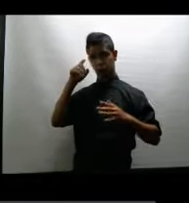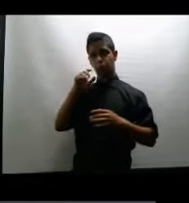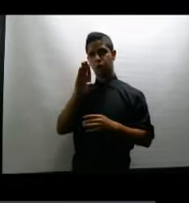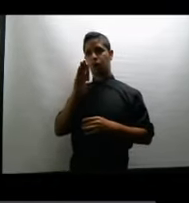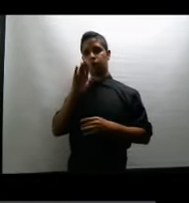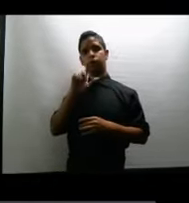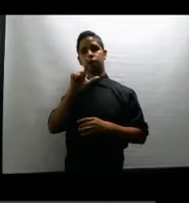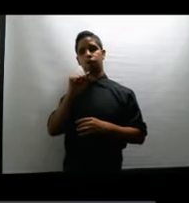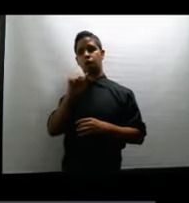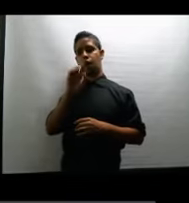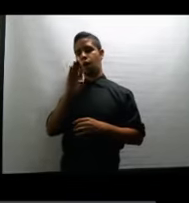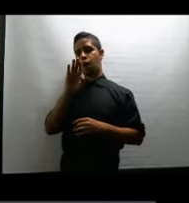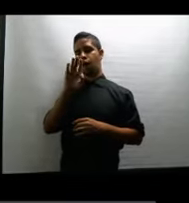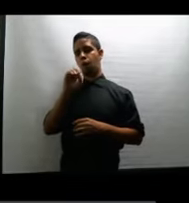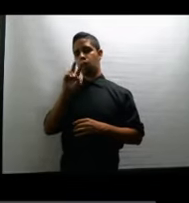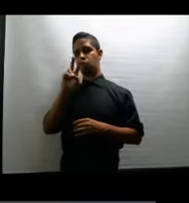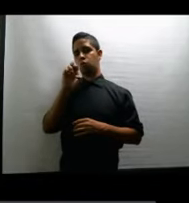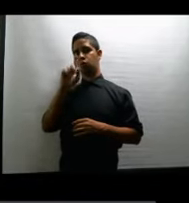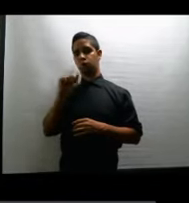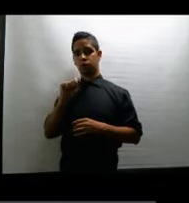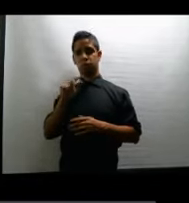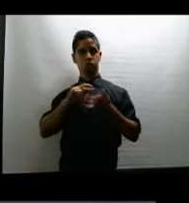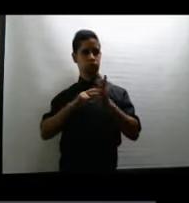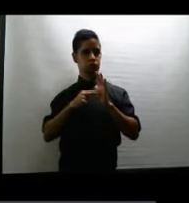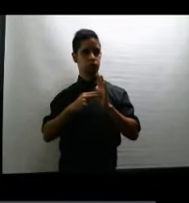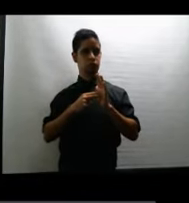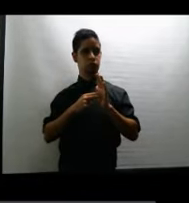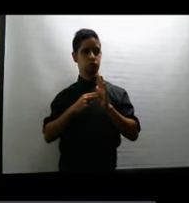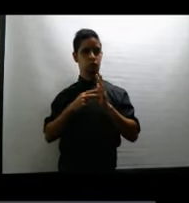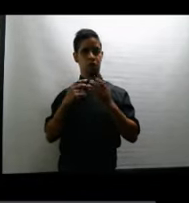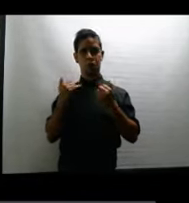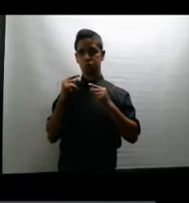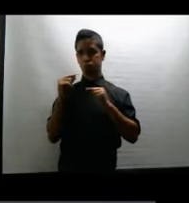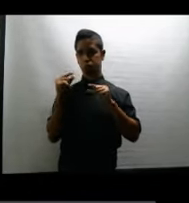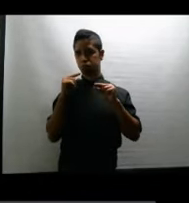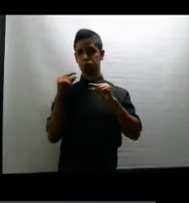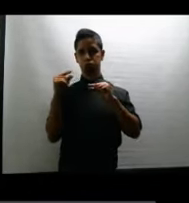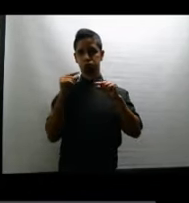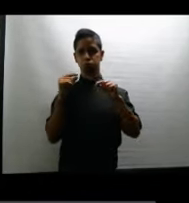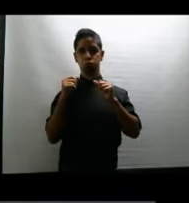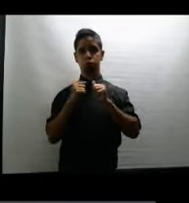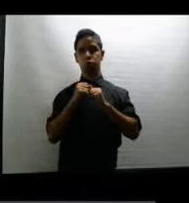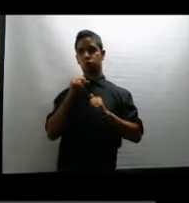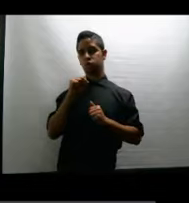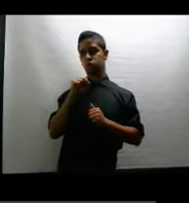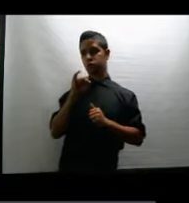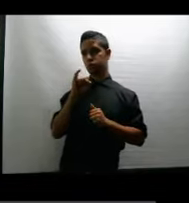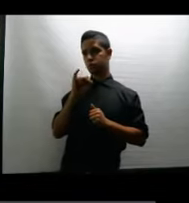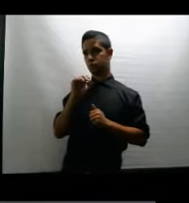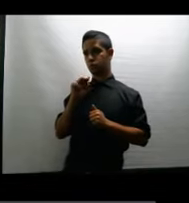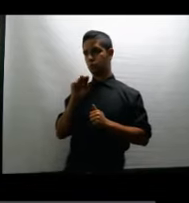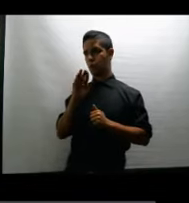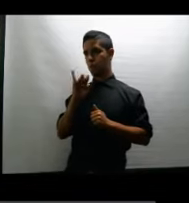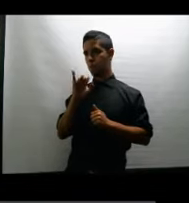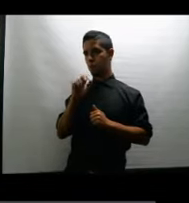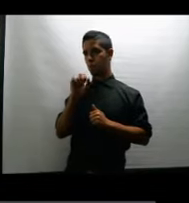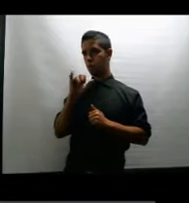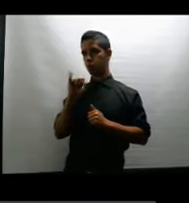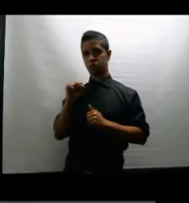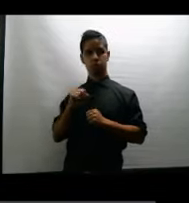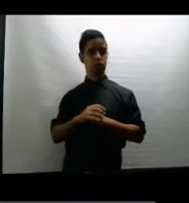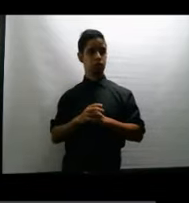pretexto. Que os para va. Comenzar. Hemos empezado a morbosear qué va a ocurrir con Simbiosis después de la bóveda. Nos quedamos